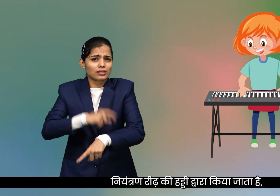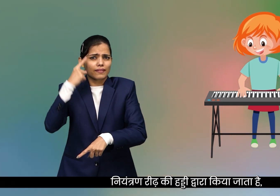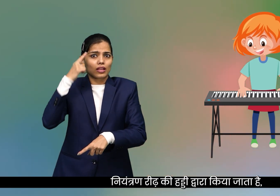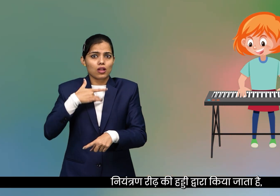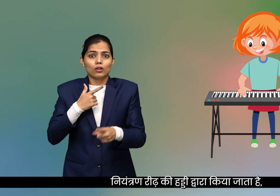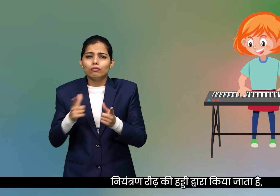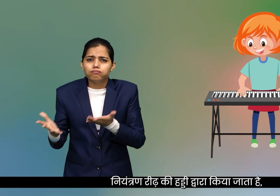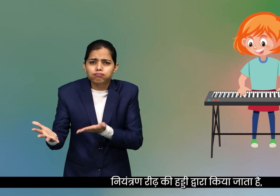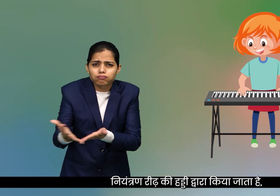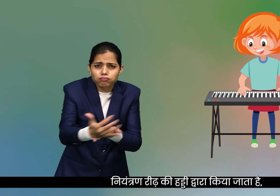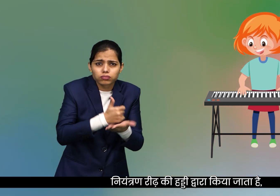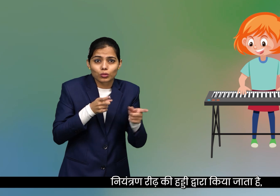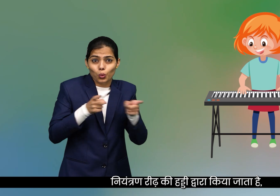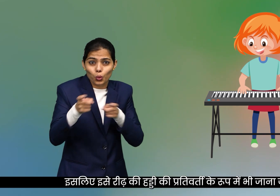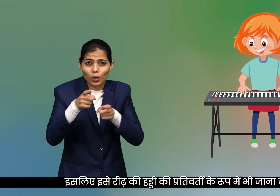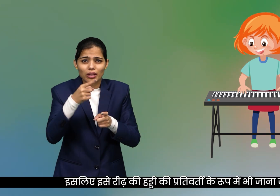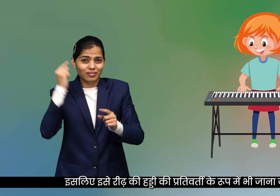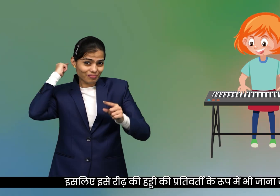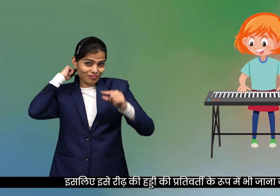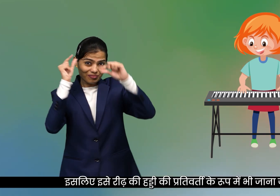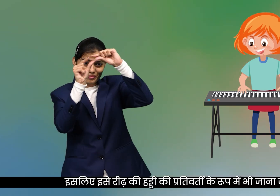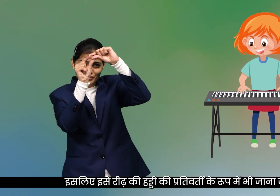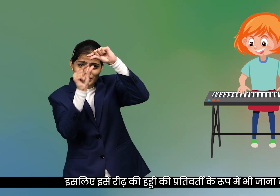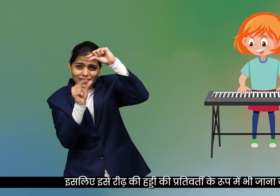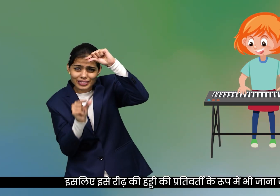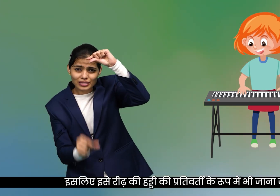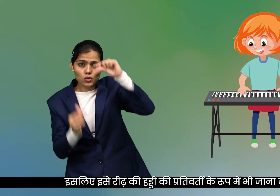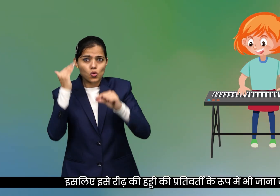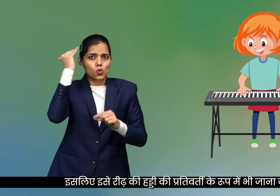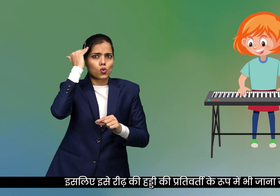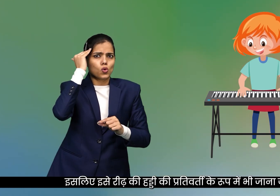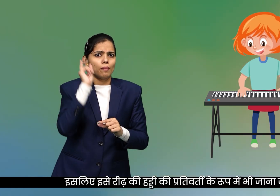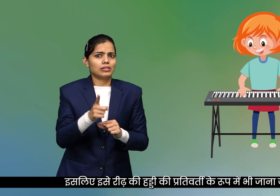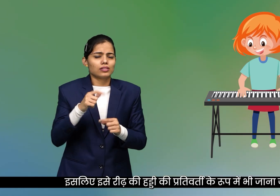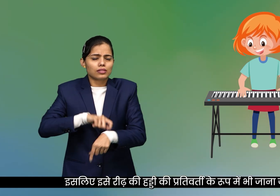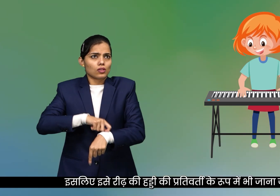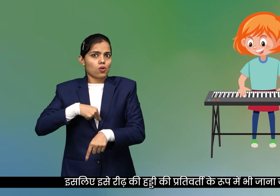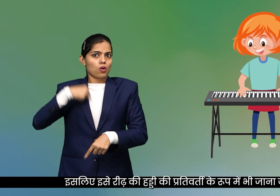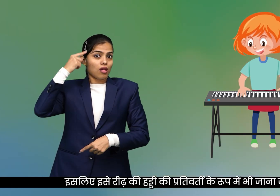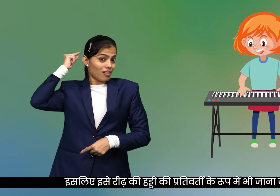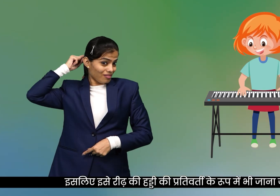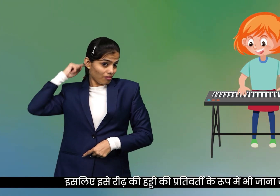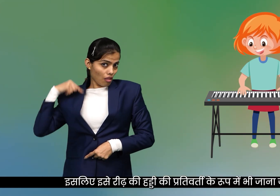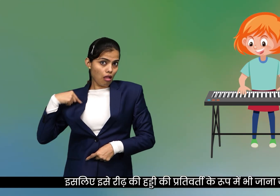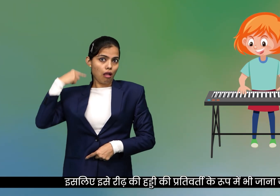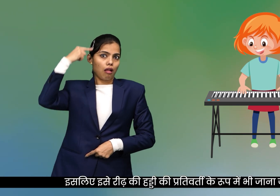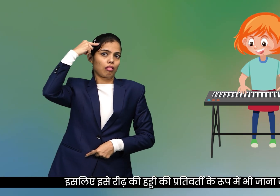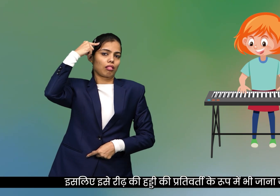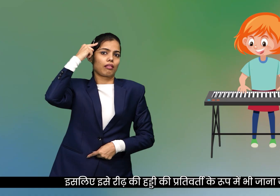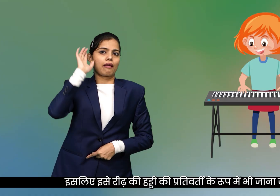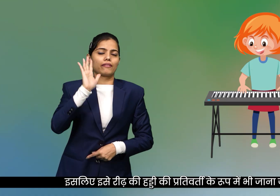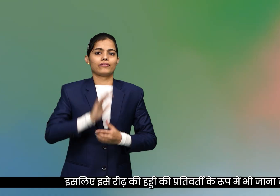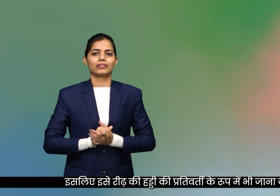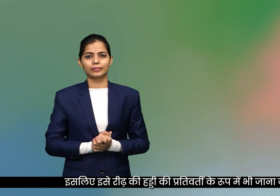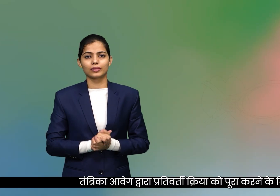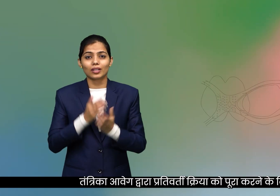हड्डी द्वारा किया जाता है, इसीलिए इसे रीढ़ की हड्डी की प्रतिवर्ती के रूप में भी जाना